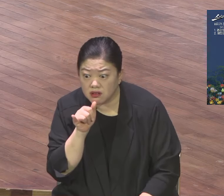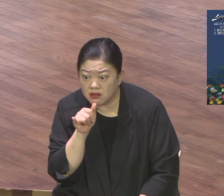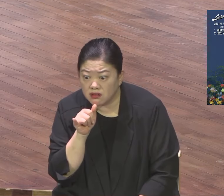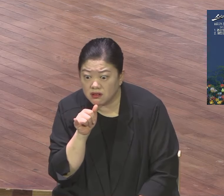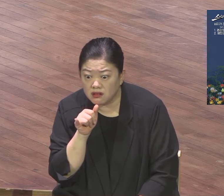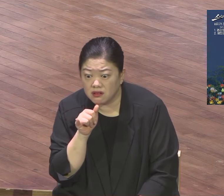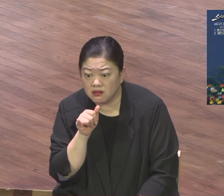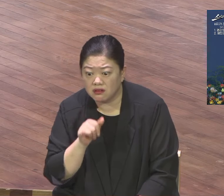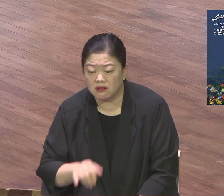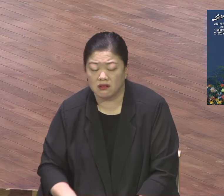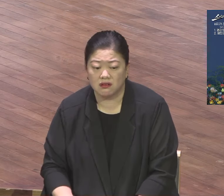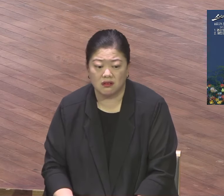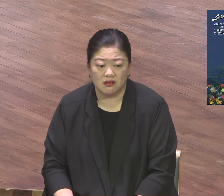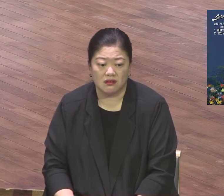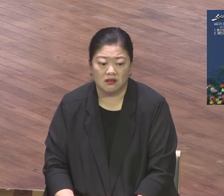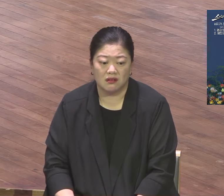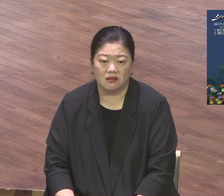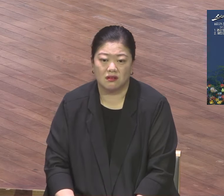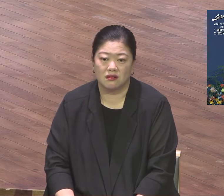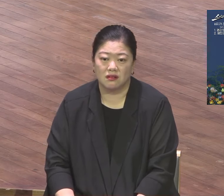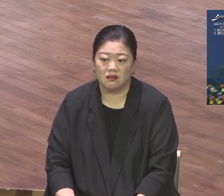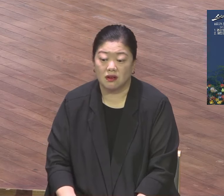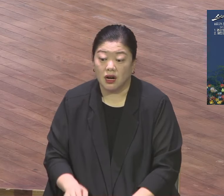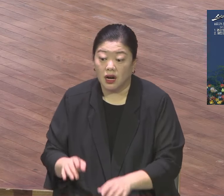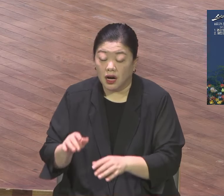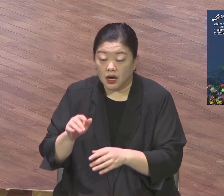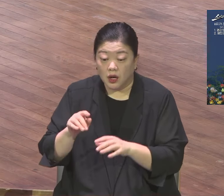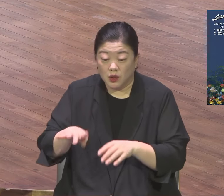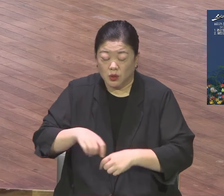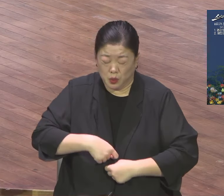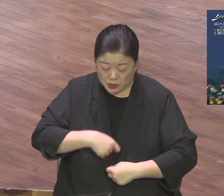무슨 장로가 알지도 못한 나라를 자꾸 기도합니까?